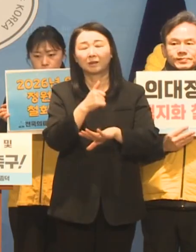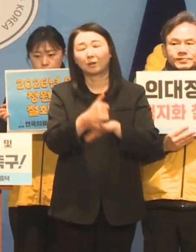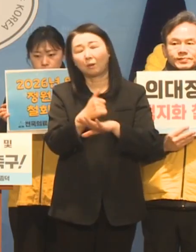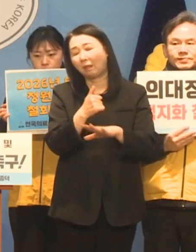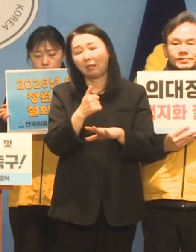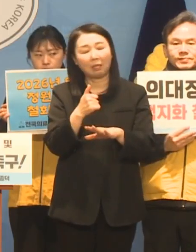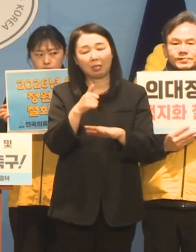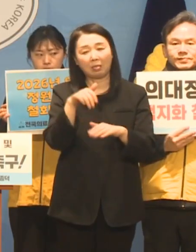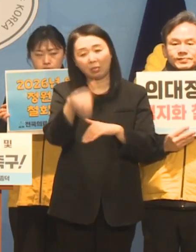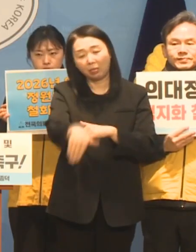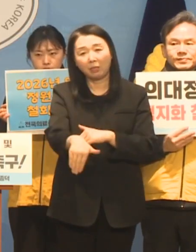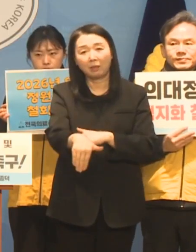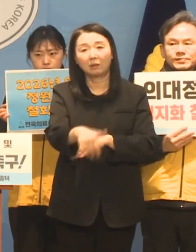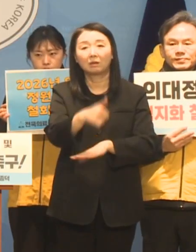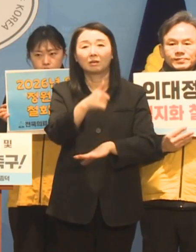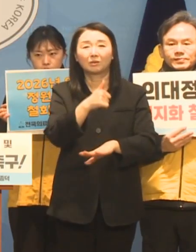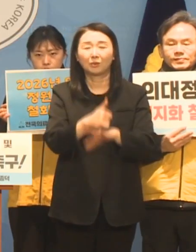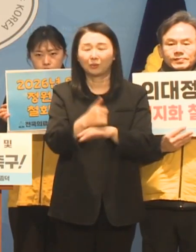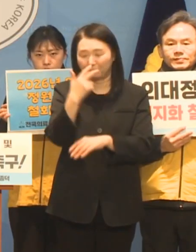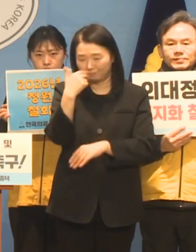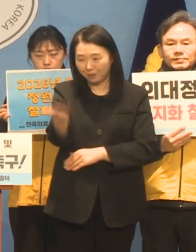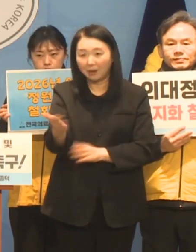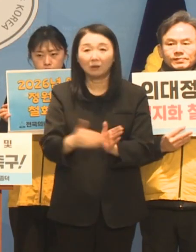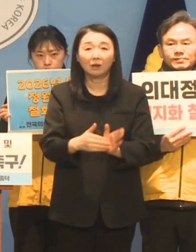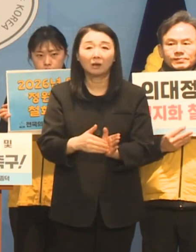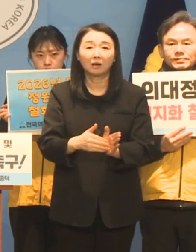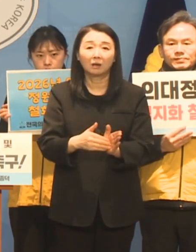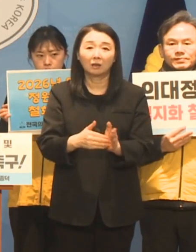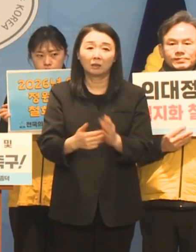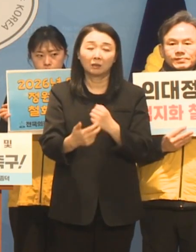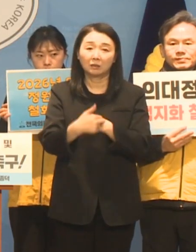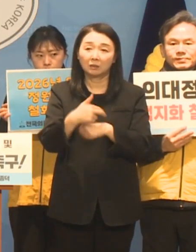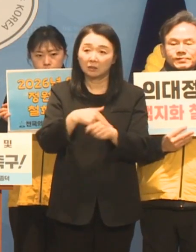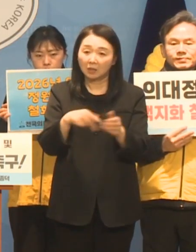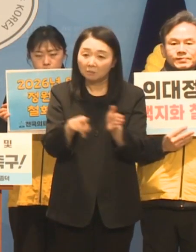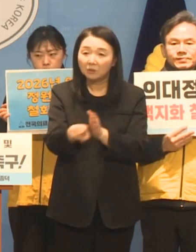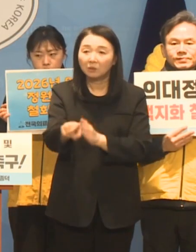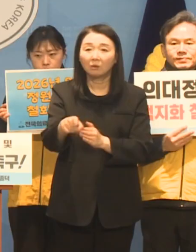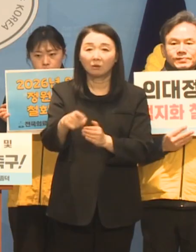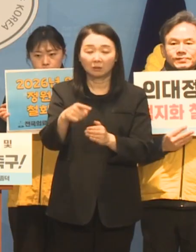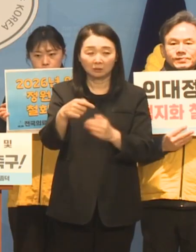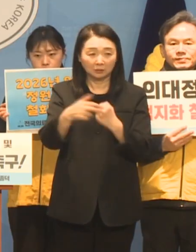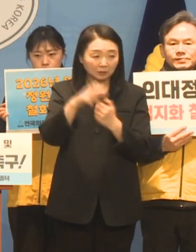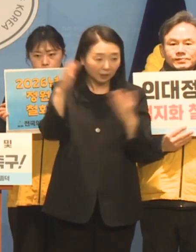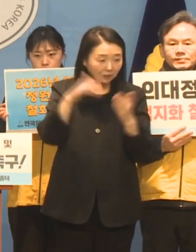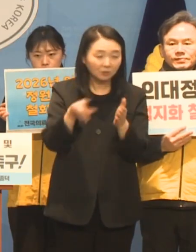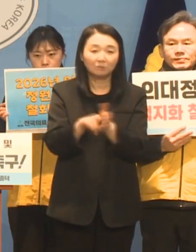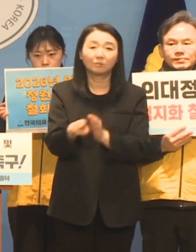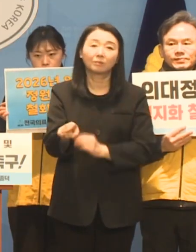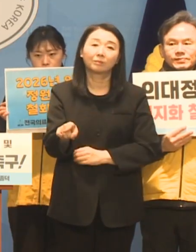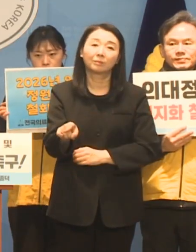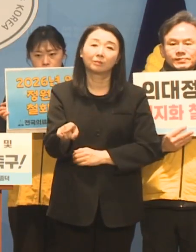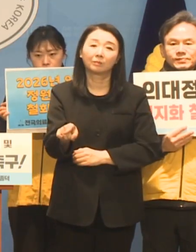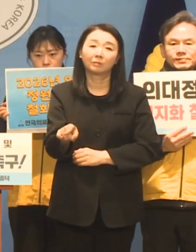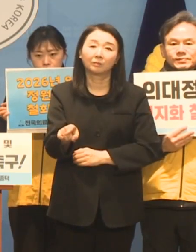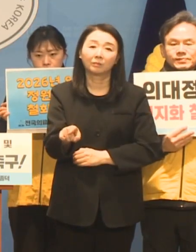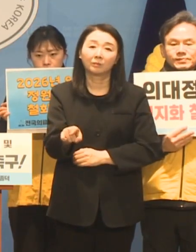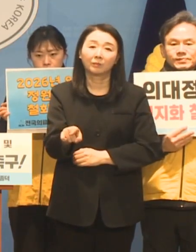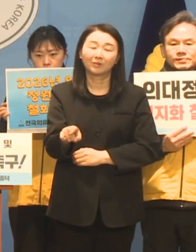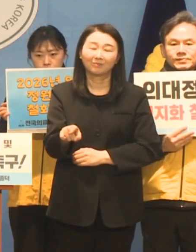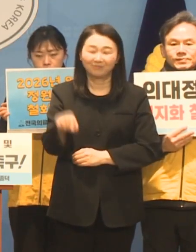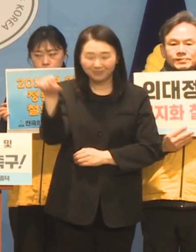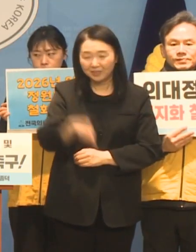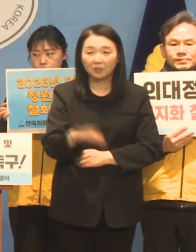후퇴하면서 결국은 다 선처했습니다. 의사들은 믿고 있습니다. 의대생들도 믿고 있고 결코 지지